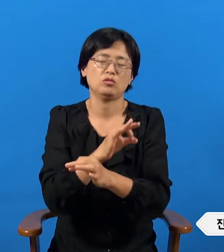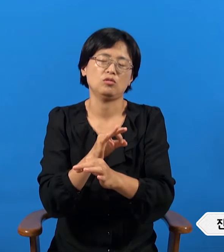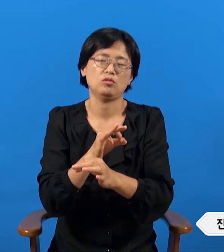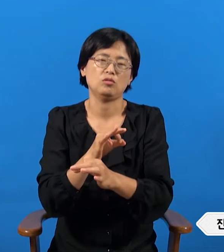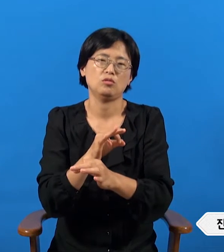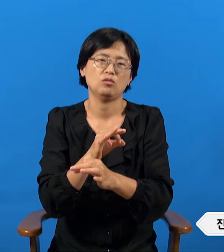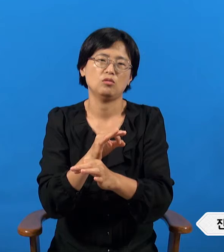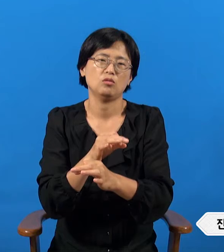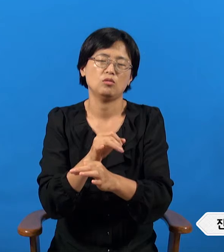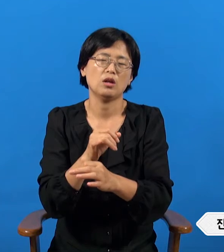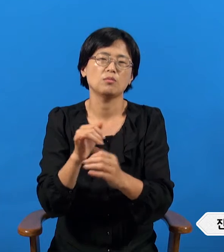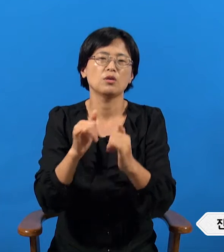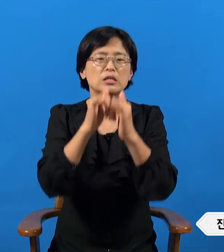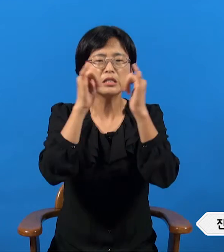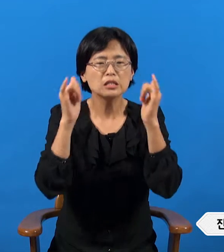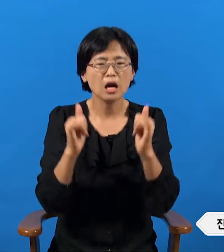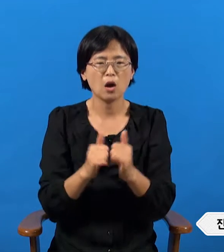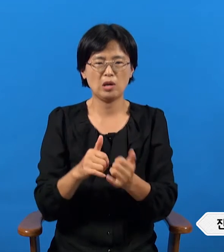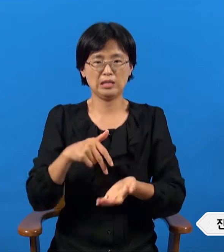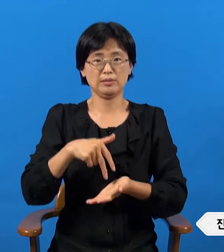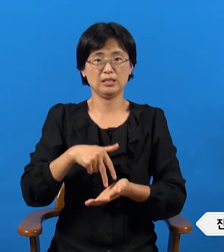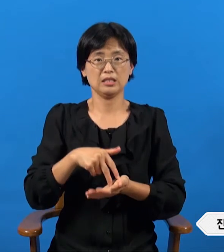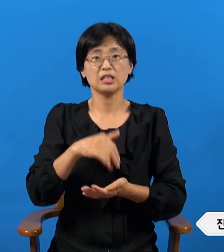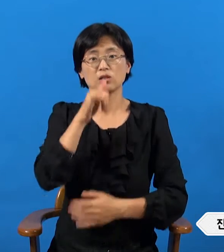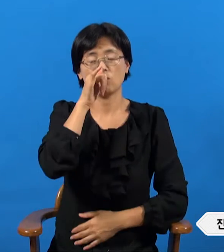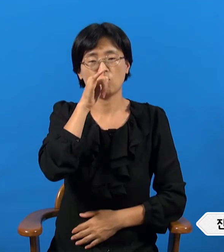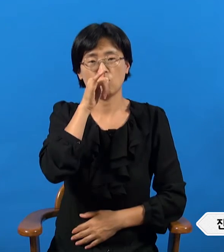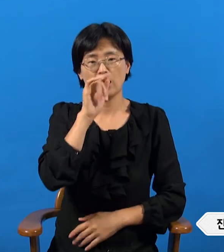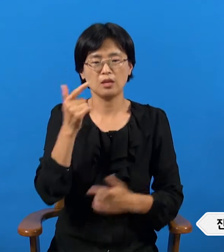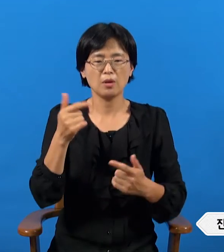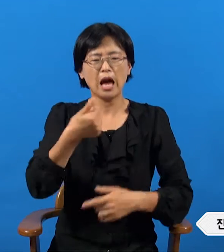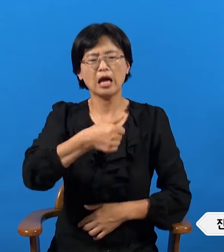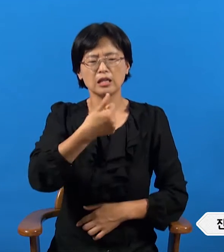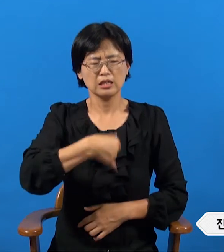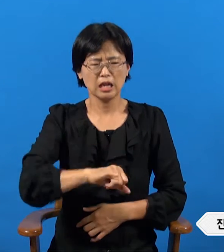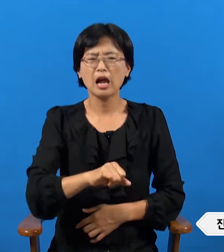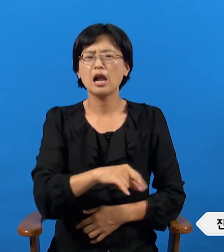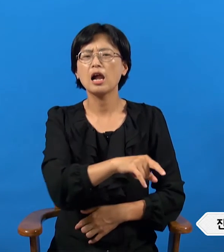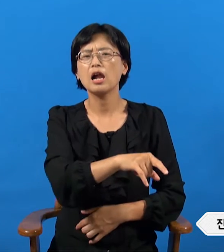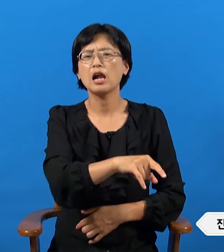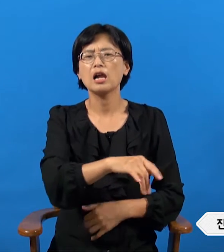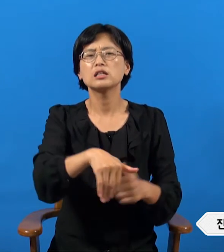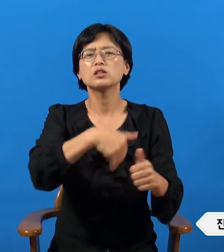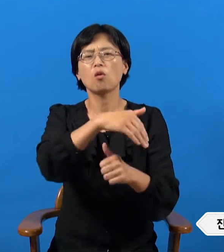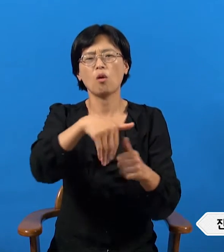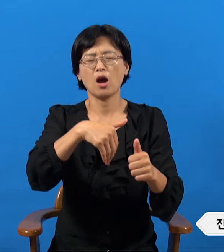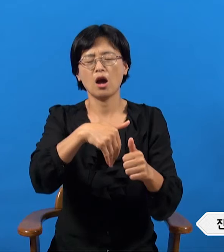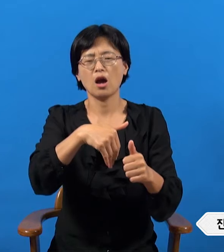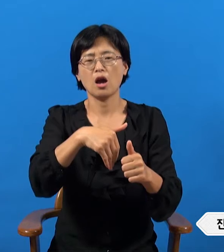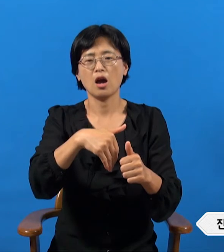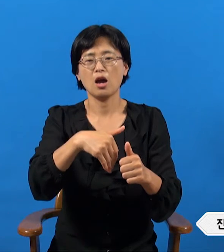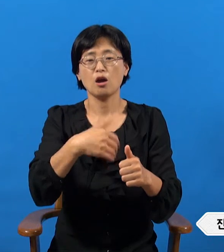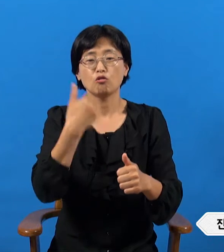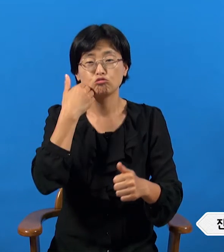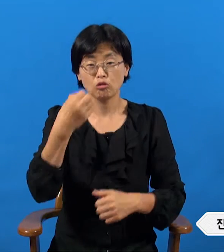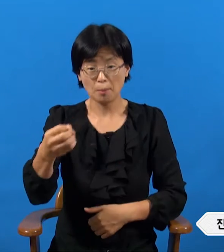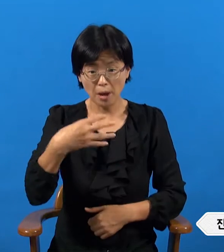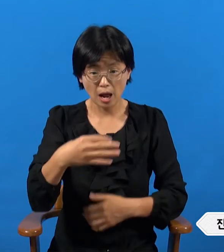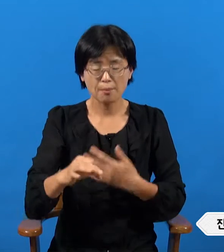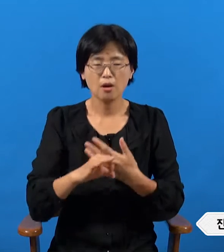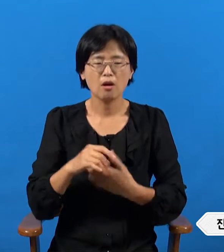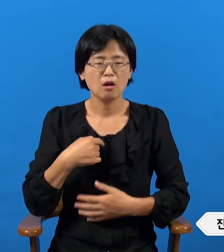있습니다. 우리의 사회적 지위일 수도 있고 우리 자녀들의 상태일 수도 있습니다. 그 얘기만 나오면,